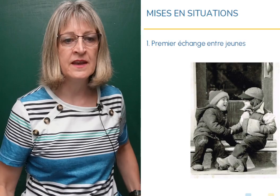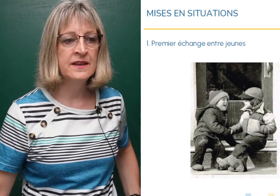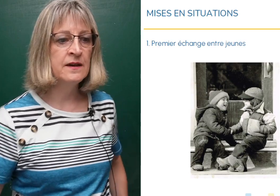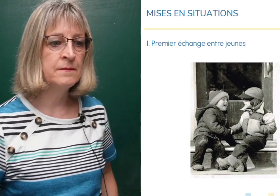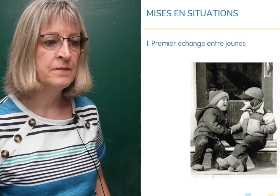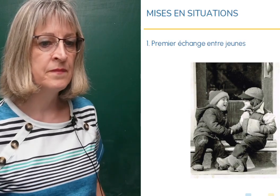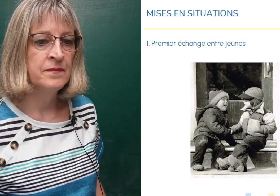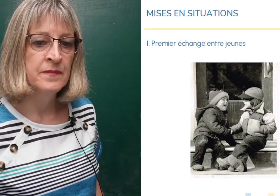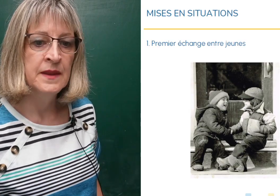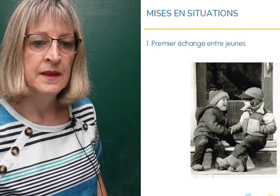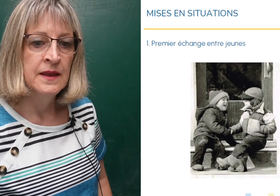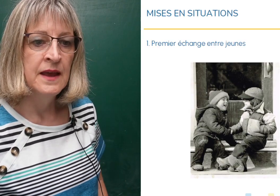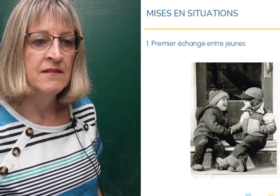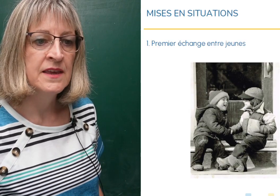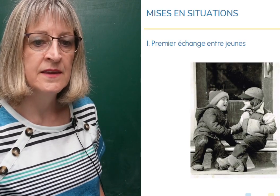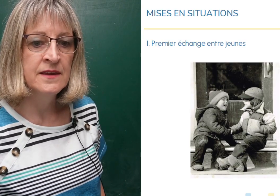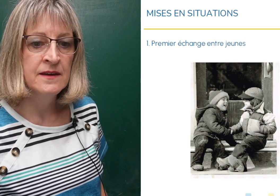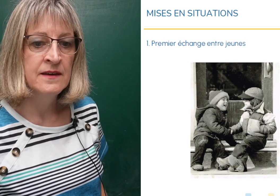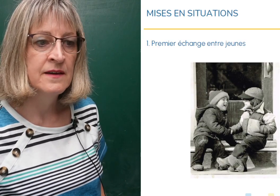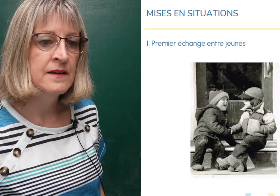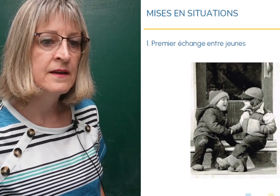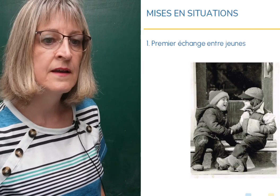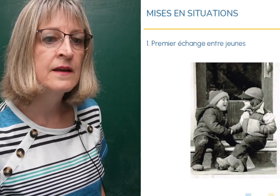Katharina? Avec qui?